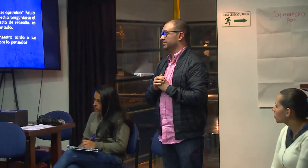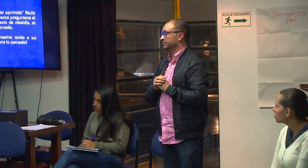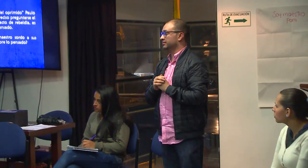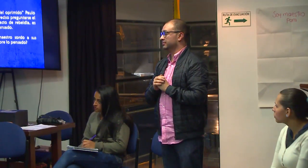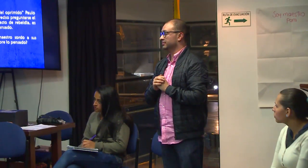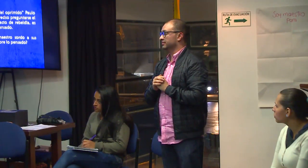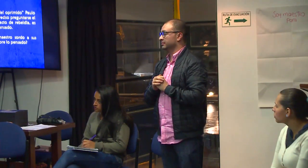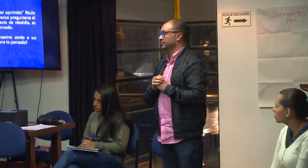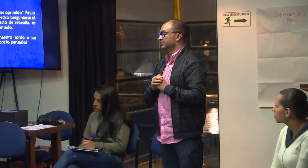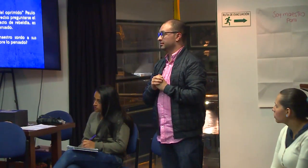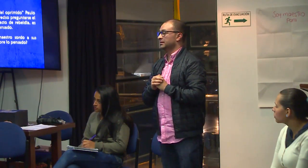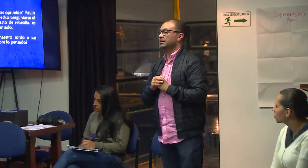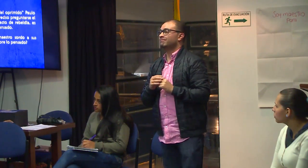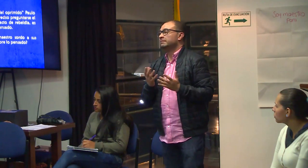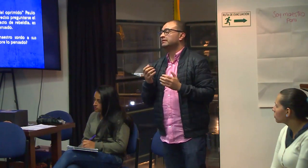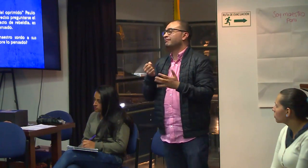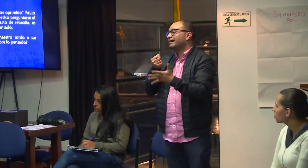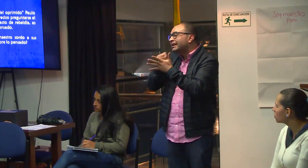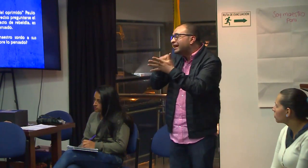ese pensarnos.